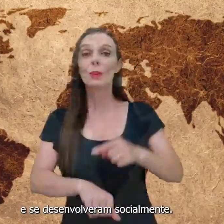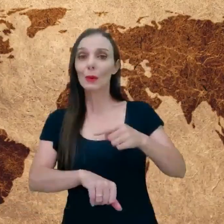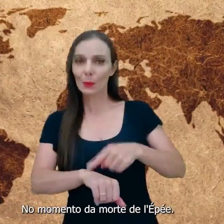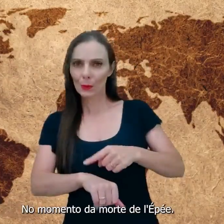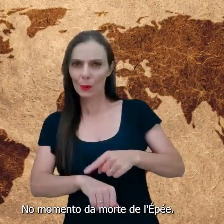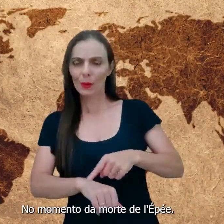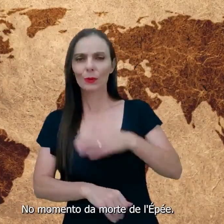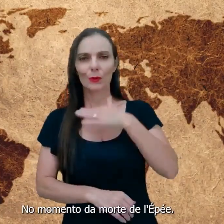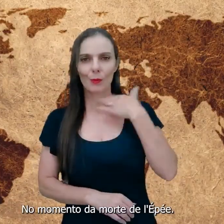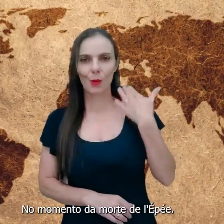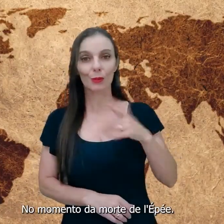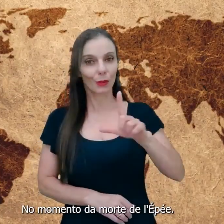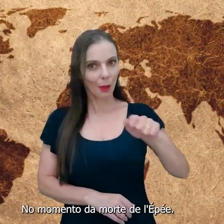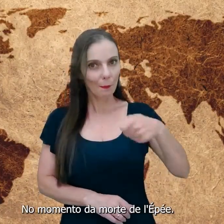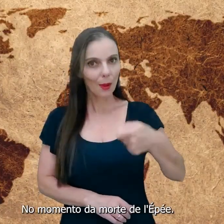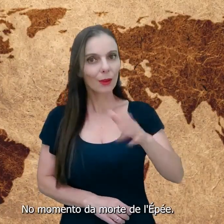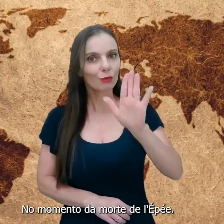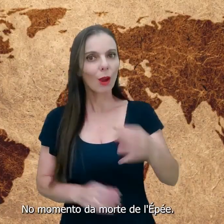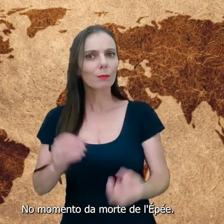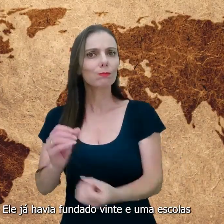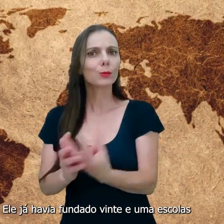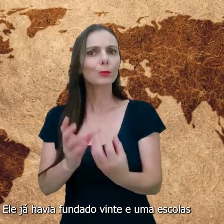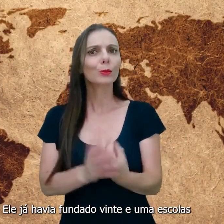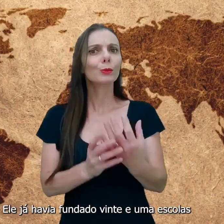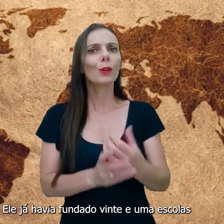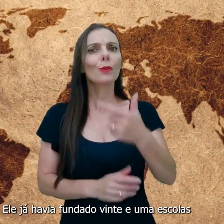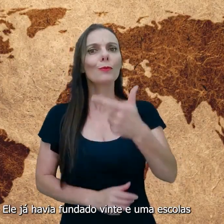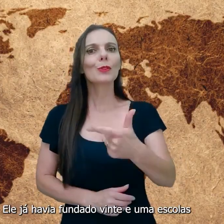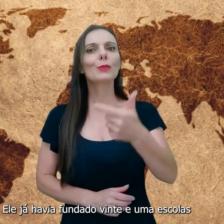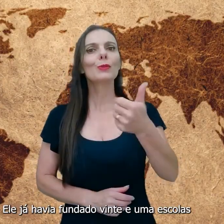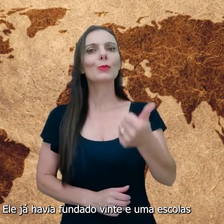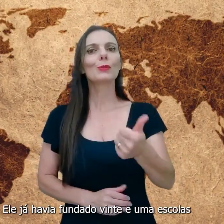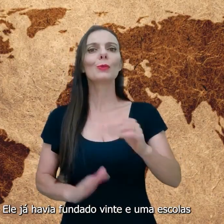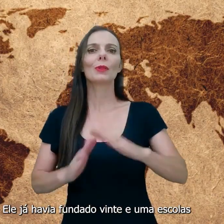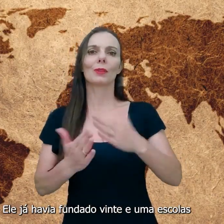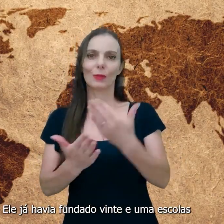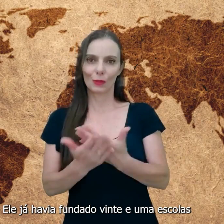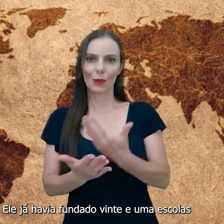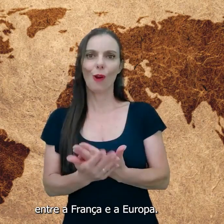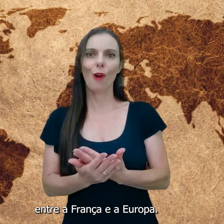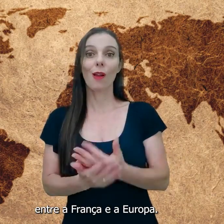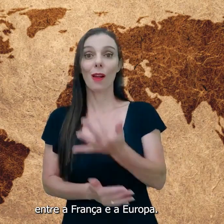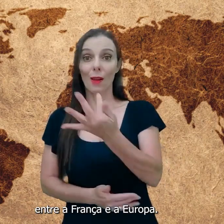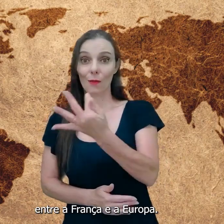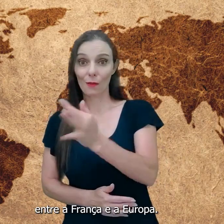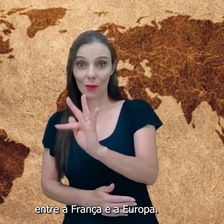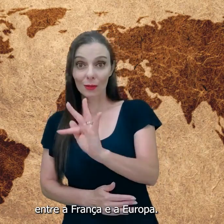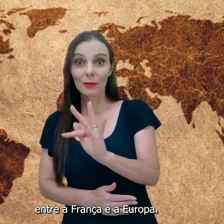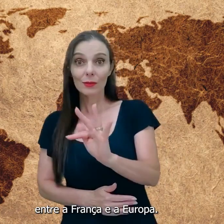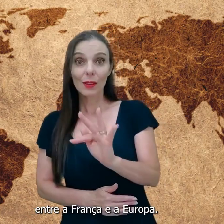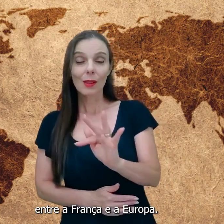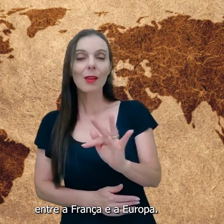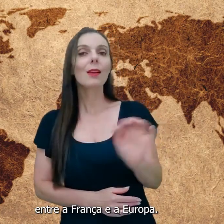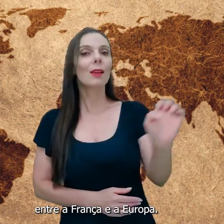No momento da morte de Lepé, ele já havia fundado 21 escolas entre a França e a